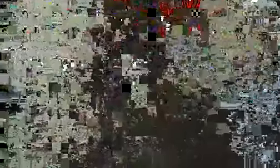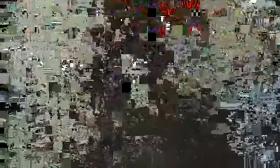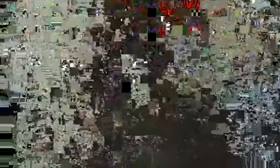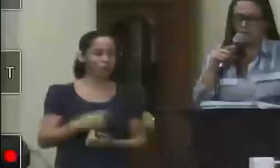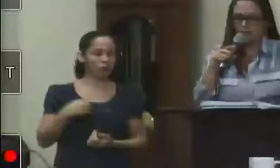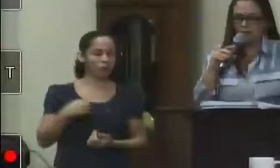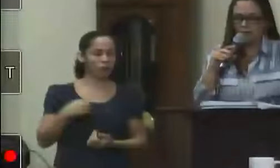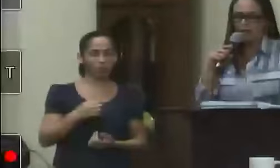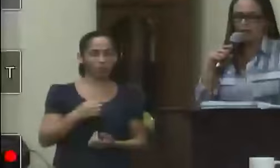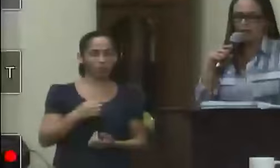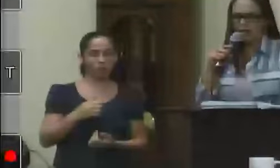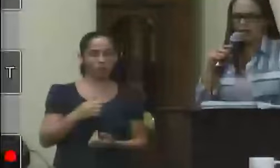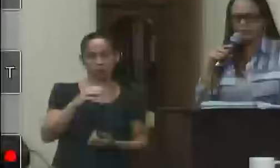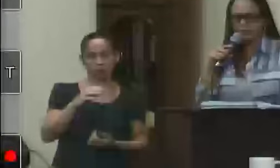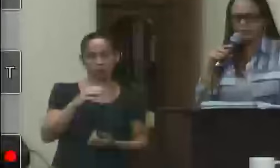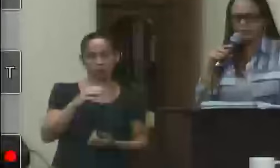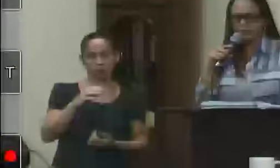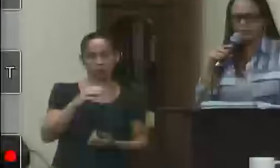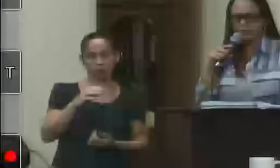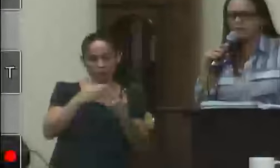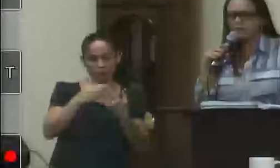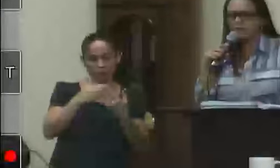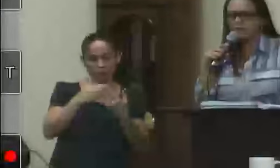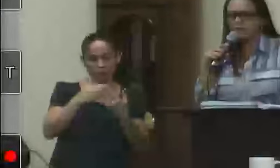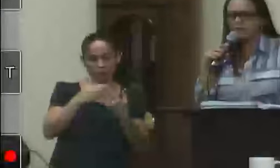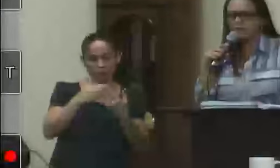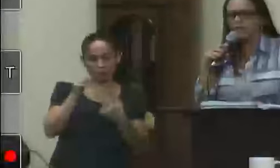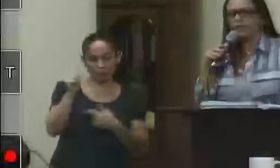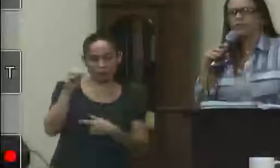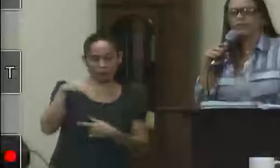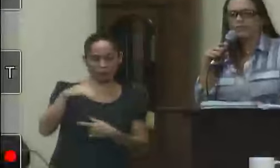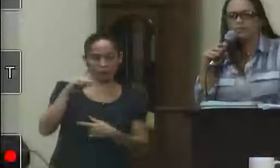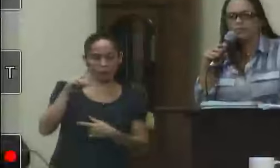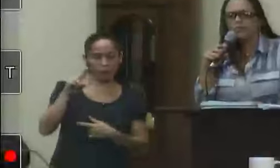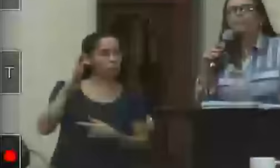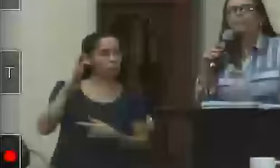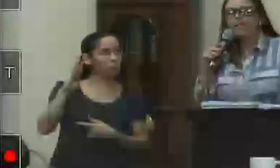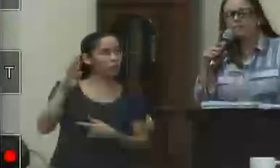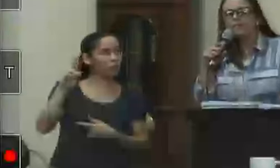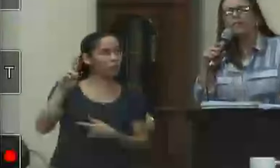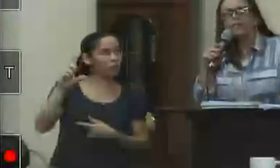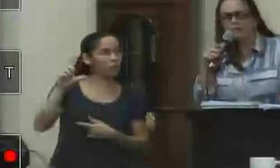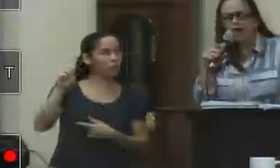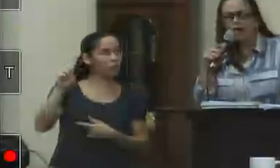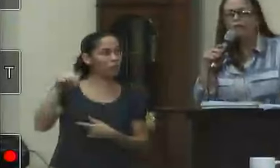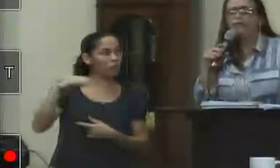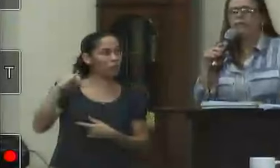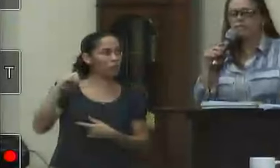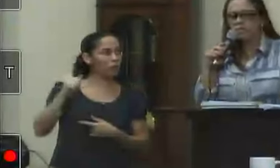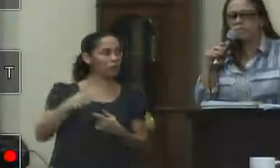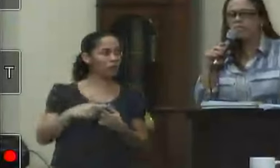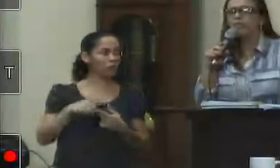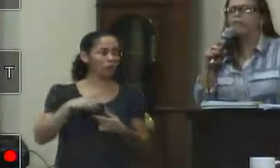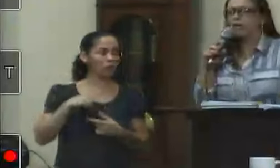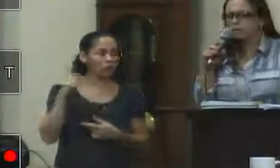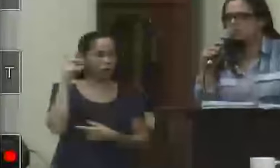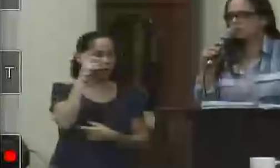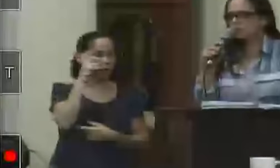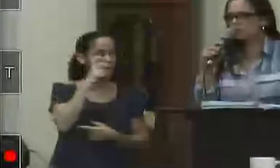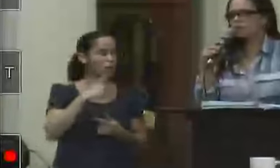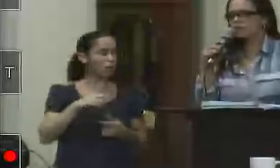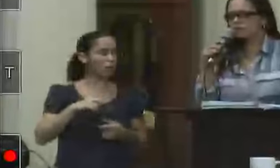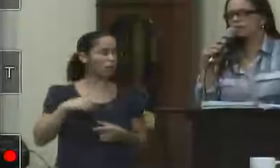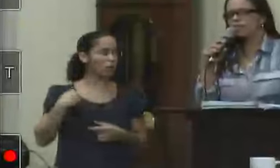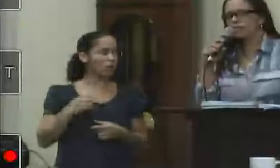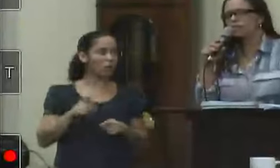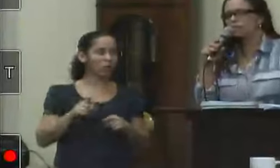nossas ambulâncias, nós estamos sim, existe dificuldade, mais uma vez eu falo, existe, mas nós